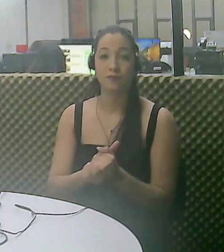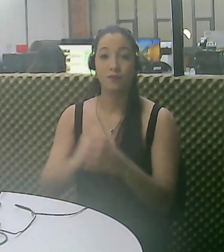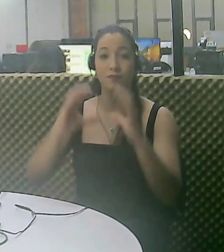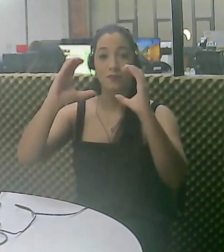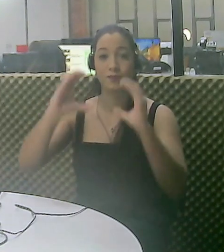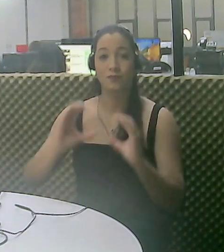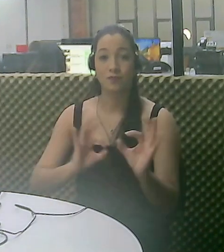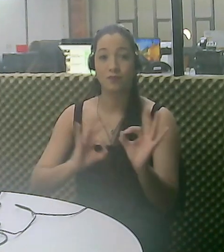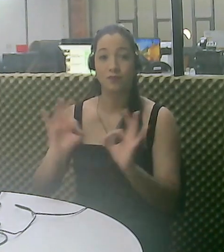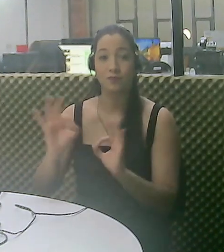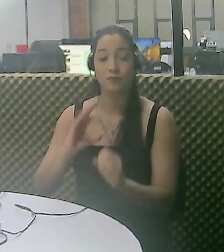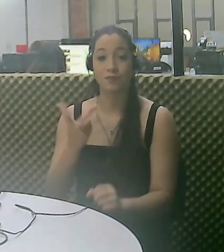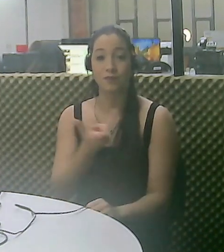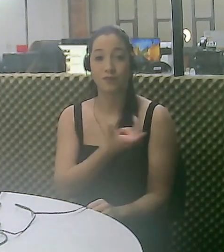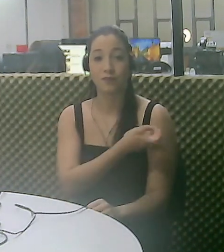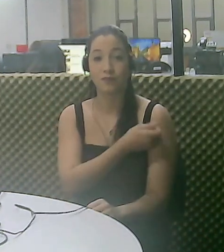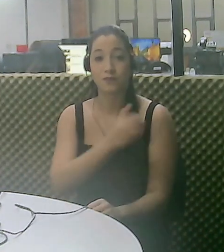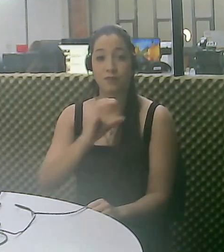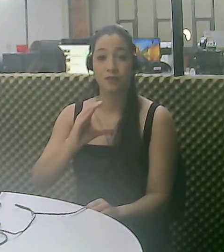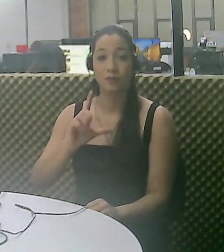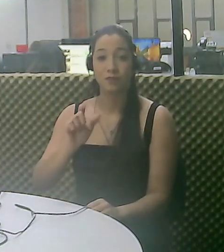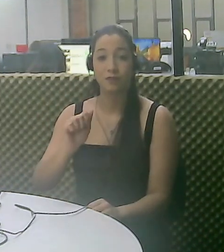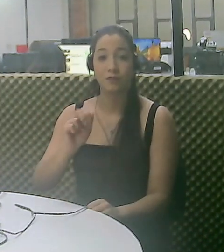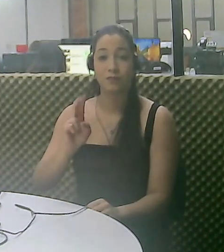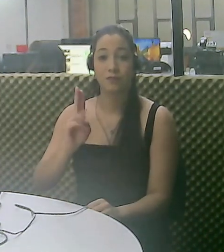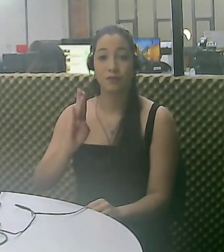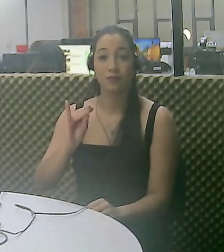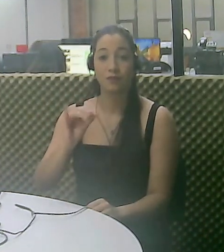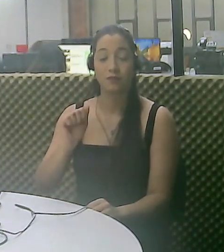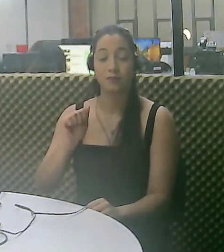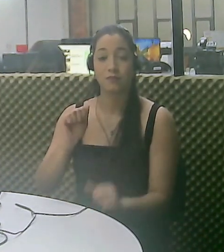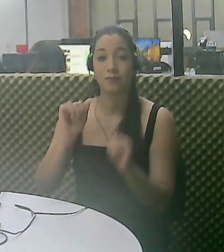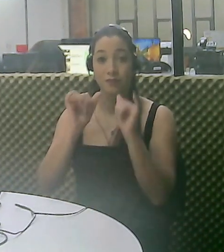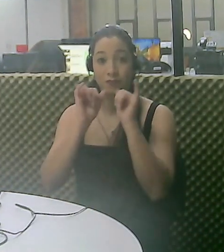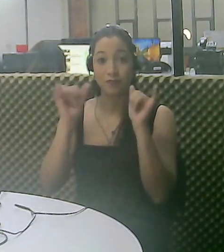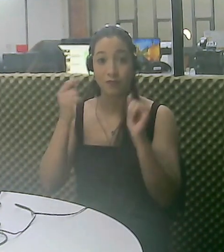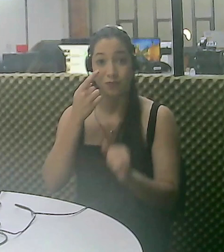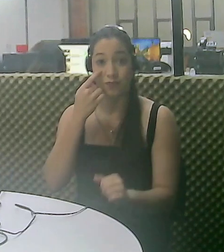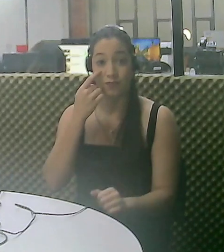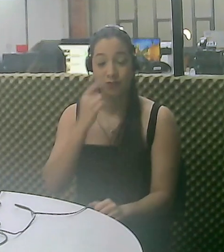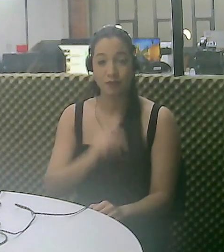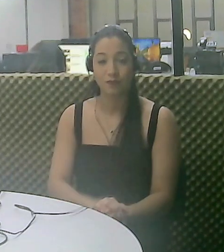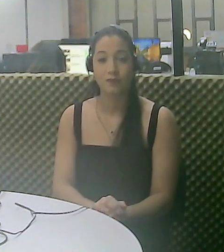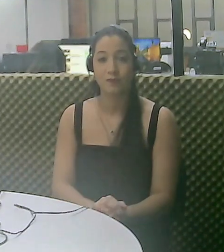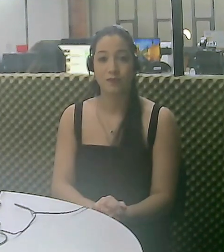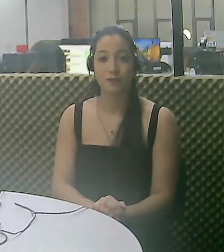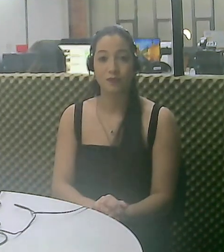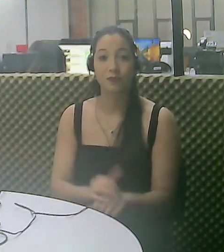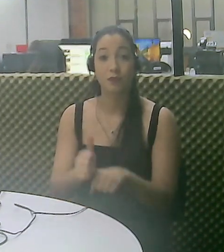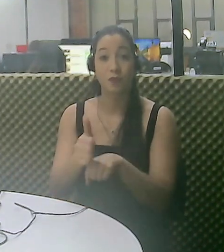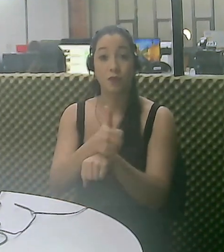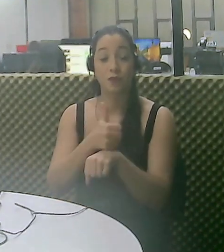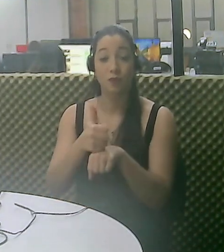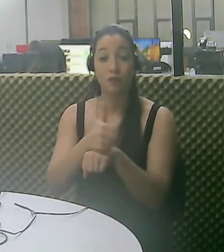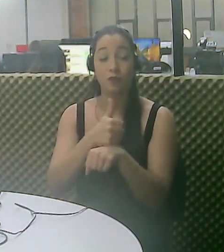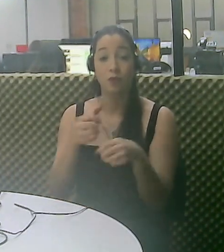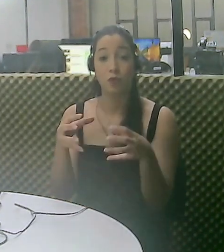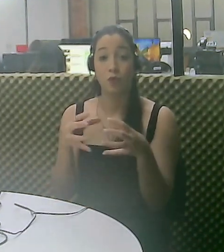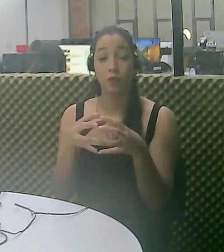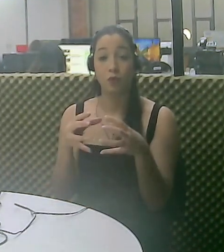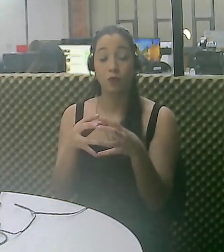do programa de imunização, Cláudia Oliveira, reforça o alerta. Vamos ouvir. Grupos prioritários. Esses